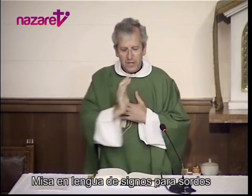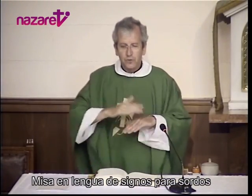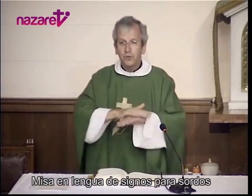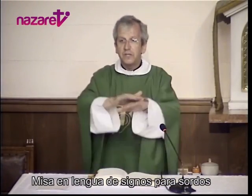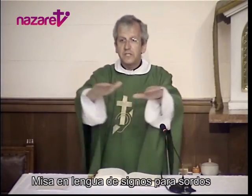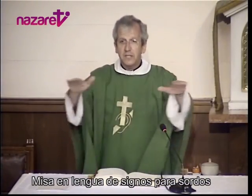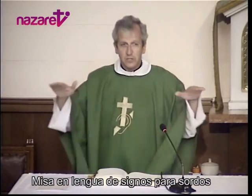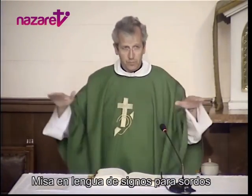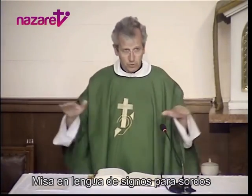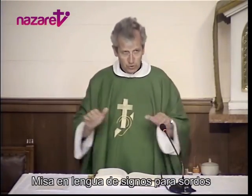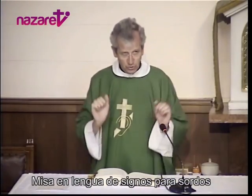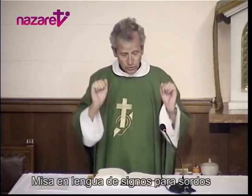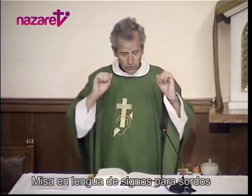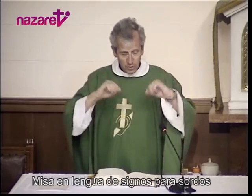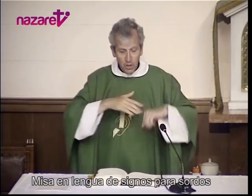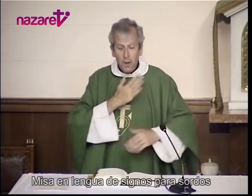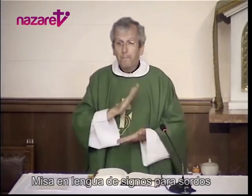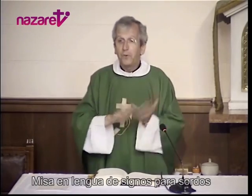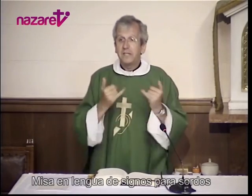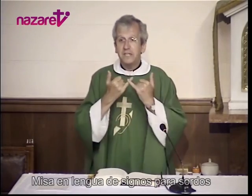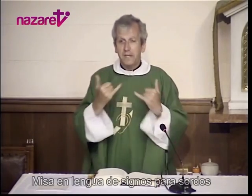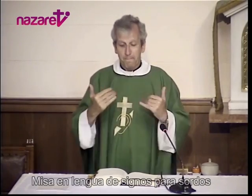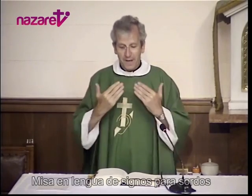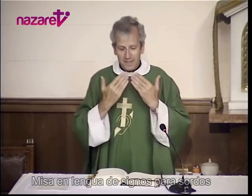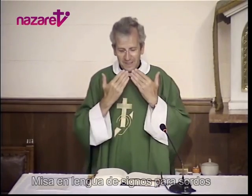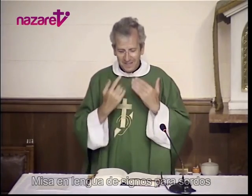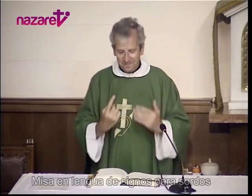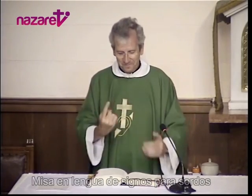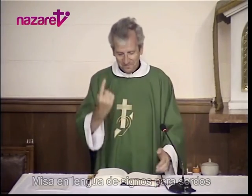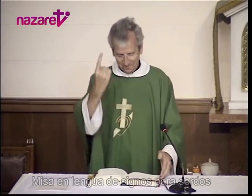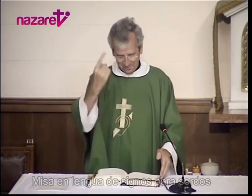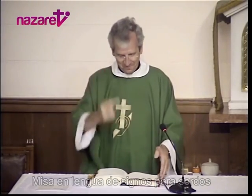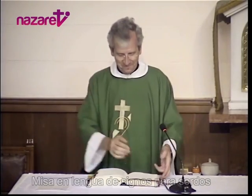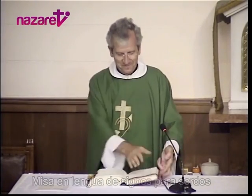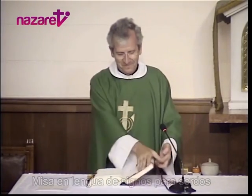Santo, descienda sobre vosotros. Amén. Podéis ir en paz. Demos gracias a Dios.